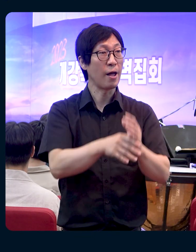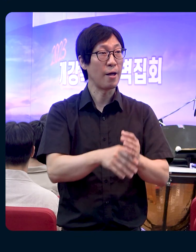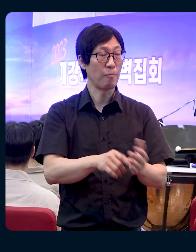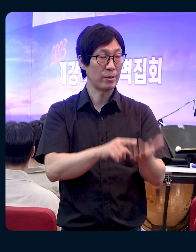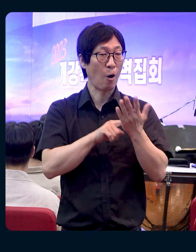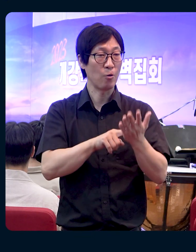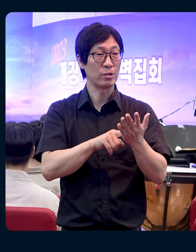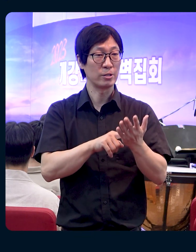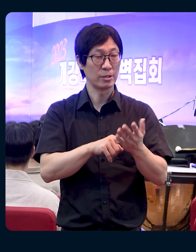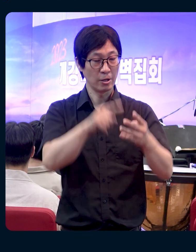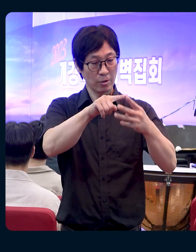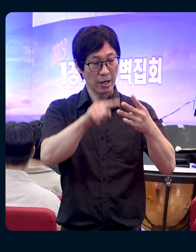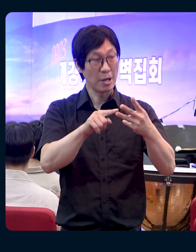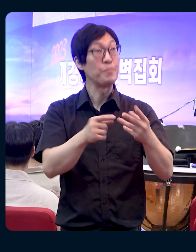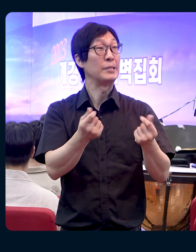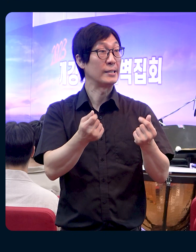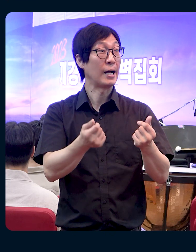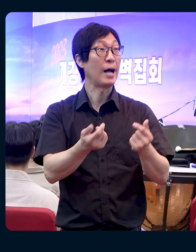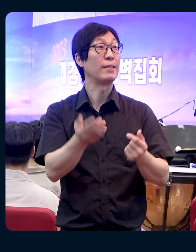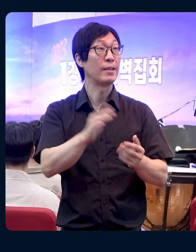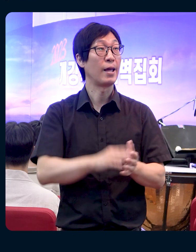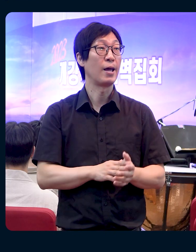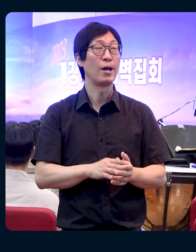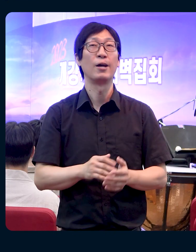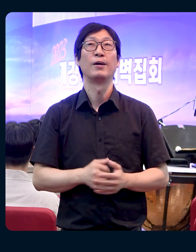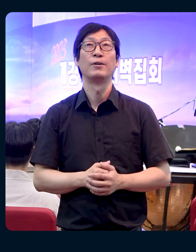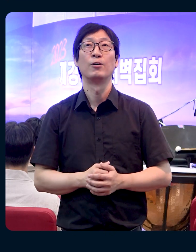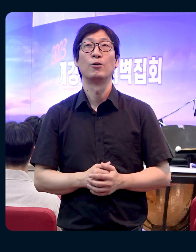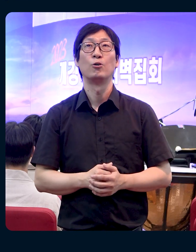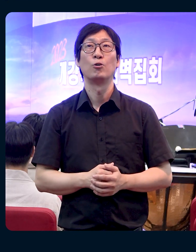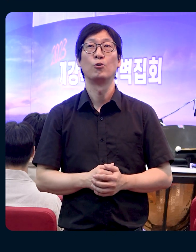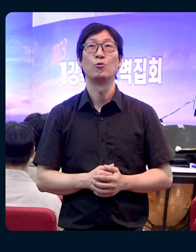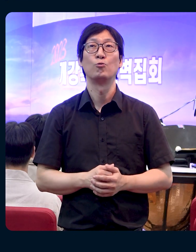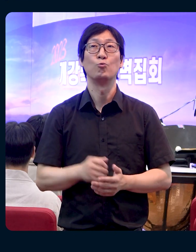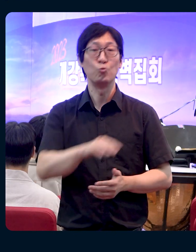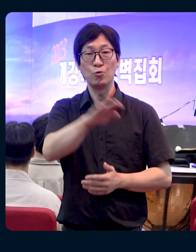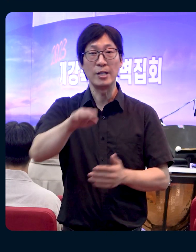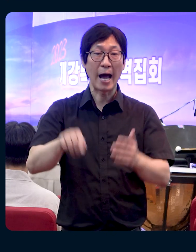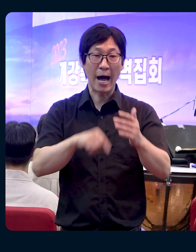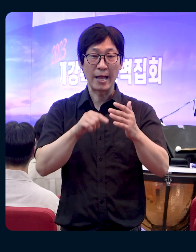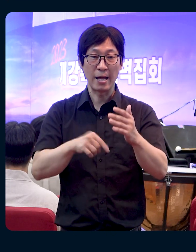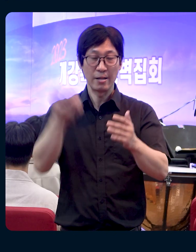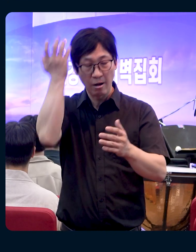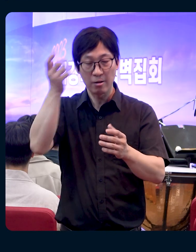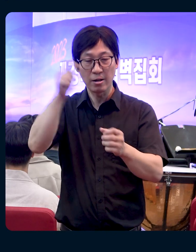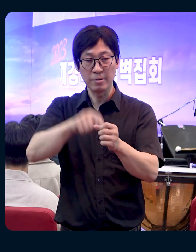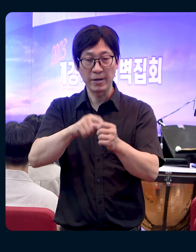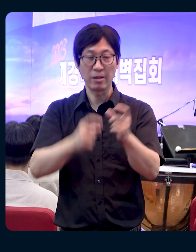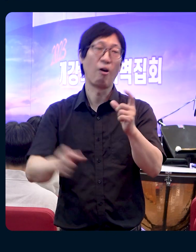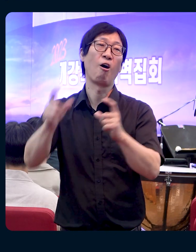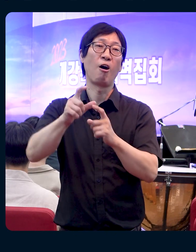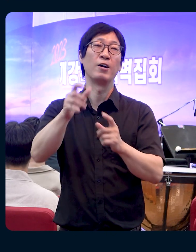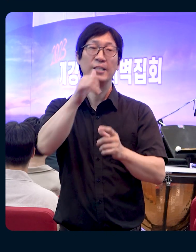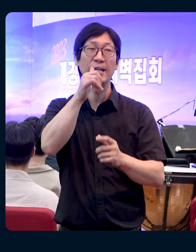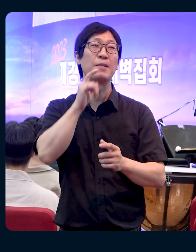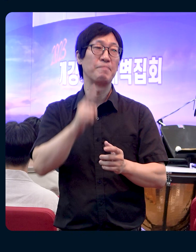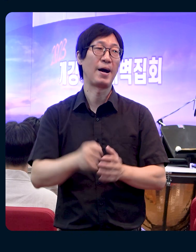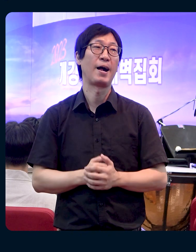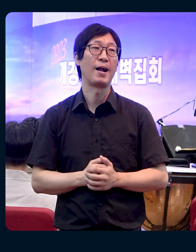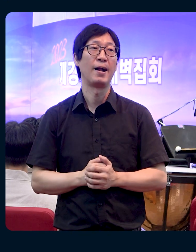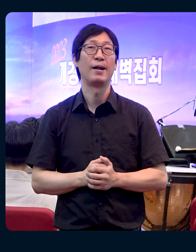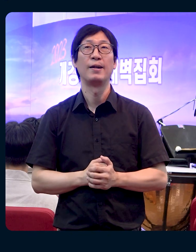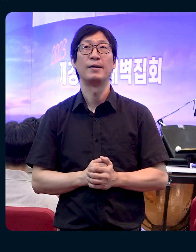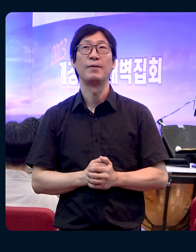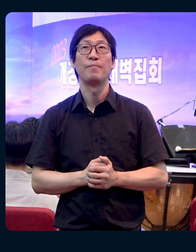아니에요. 그런데 우리한테는 어떤 단어보다 사실은 영적인 단어예요. 우린